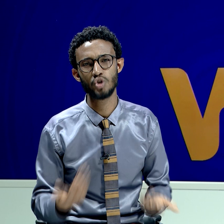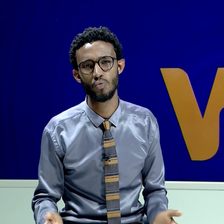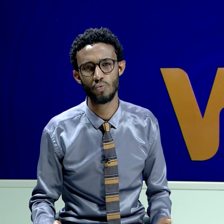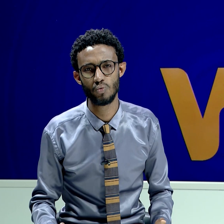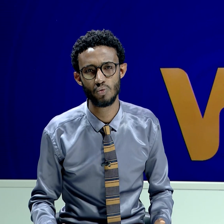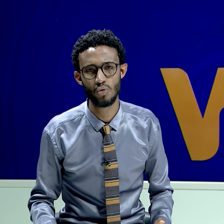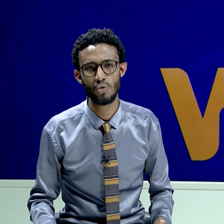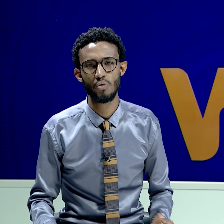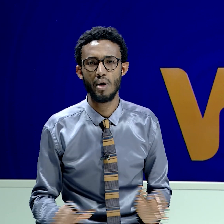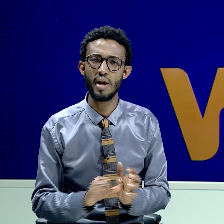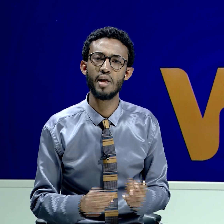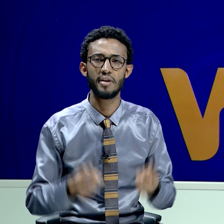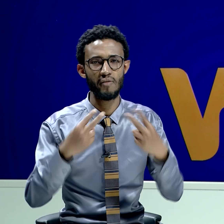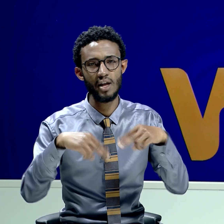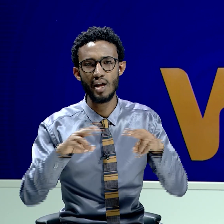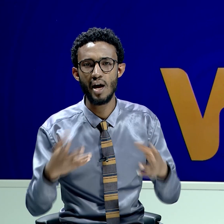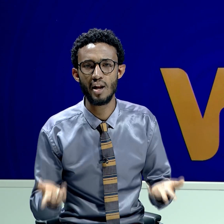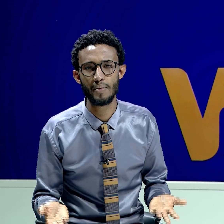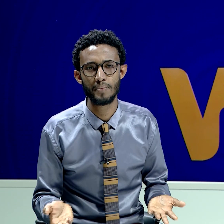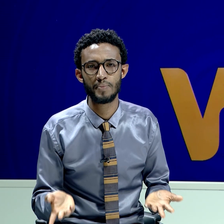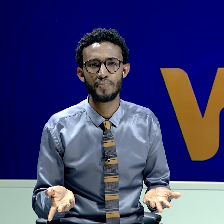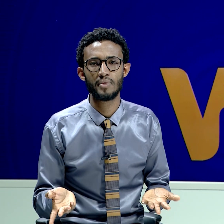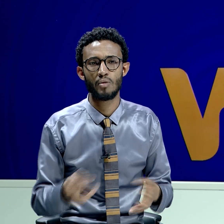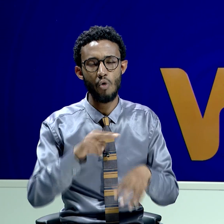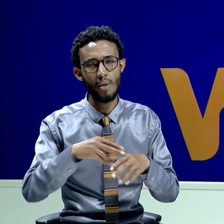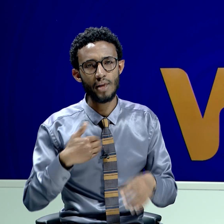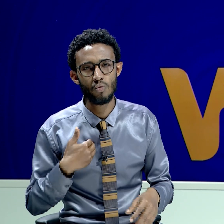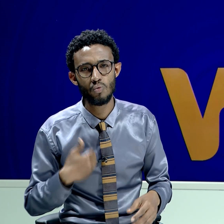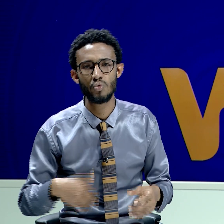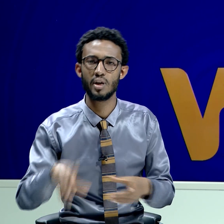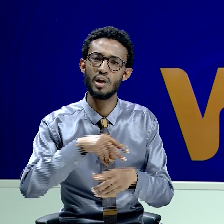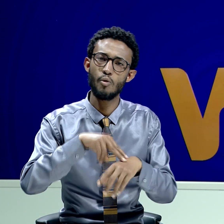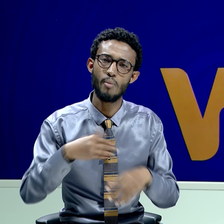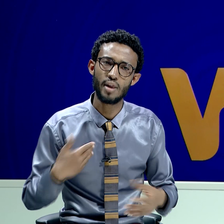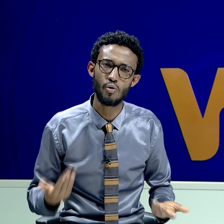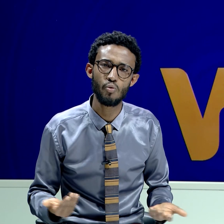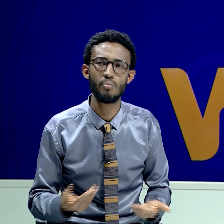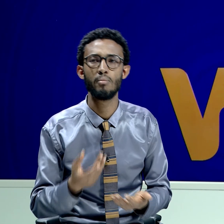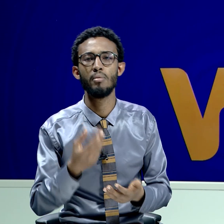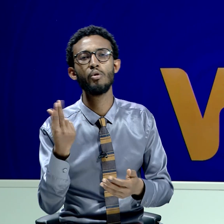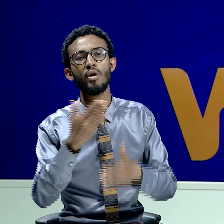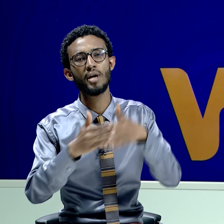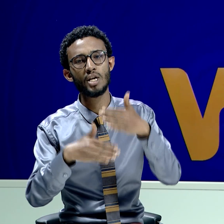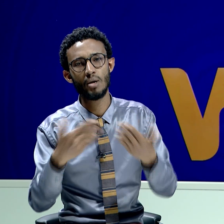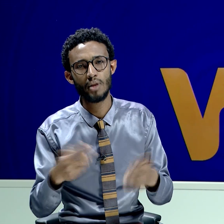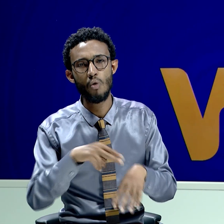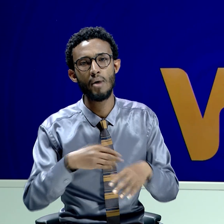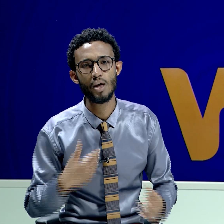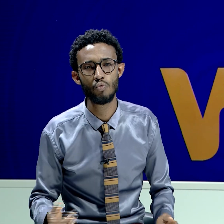አሉ። አንዳንድ የፌደራል ተቋማት አሉ፣ ክልል ተቋማት አሉ፣ በቢሮ ደረጃም ተቋማት አሉ፣